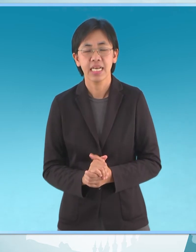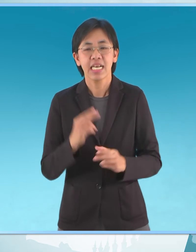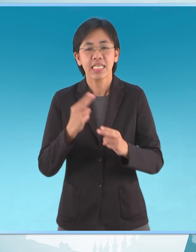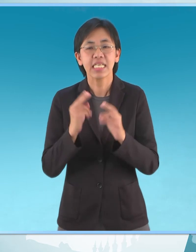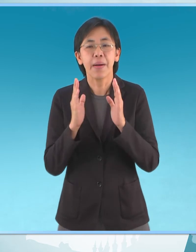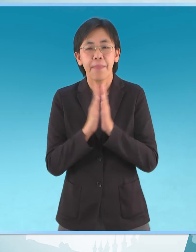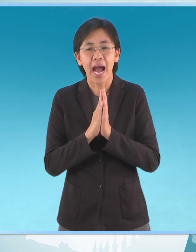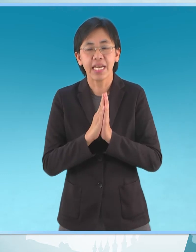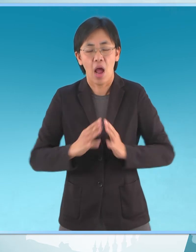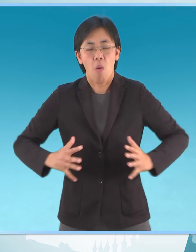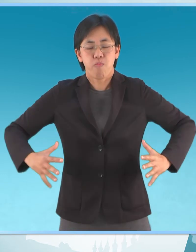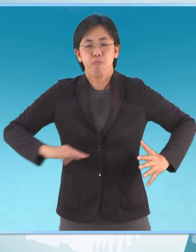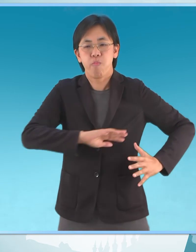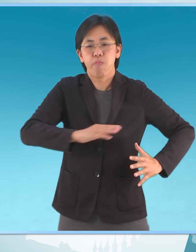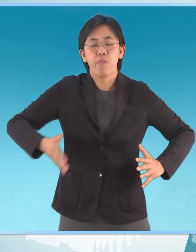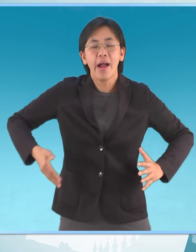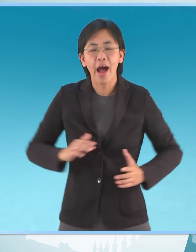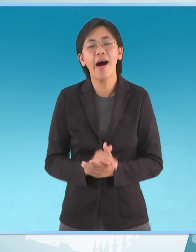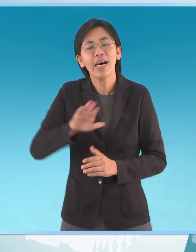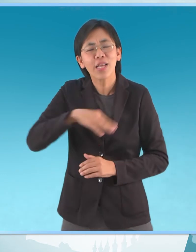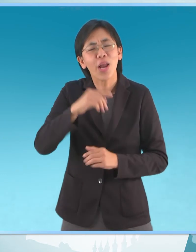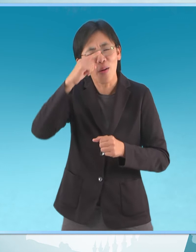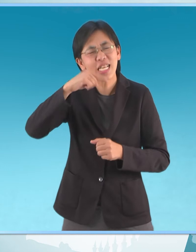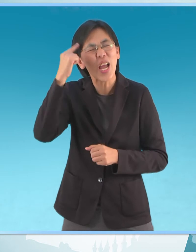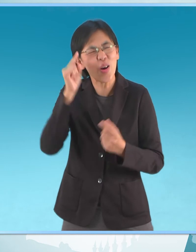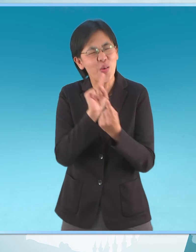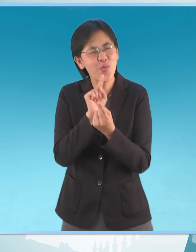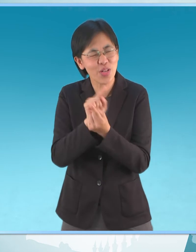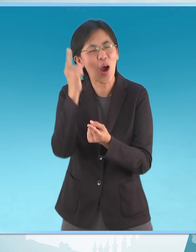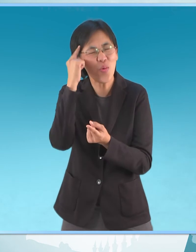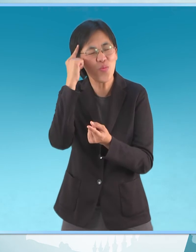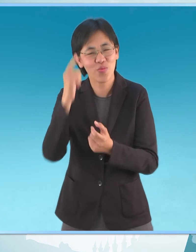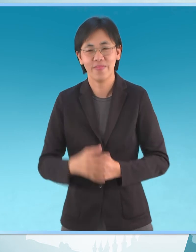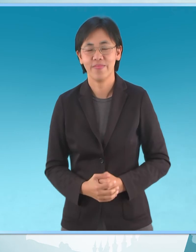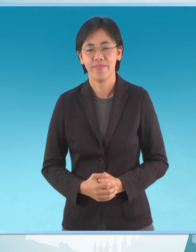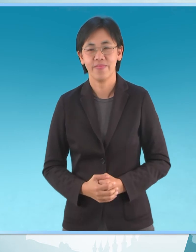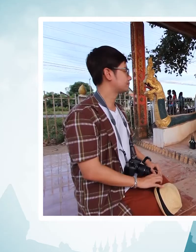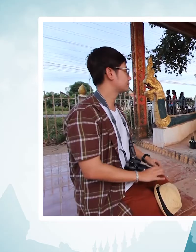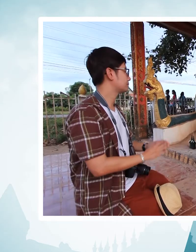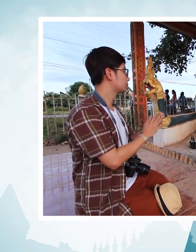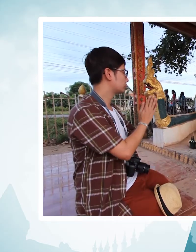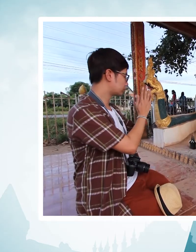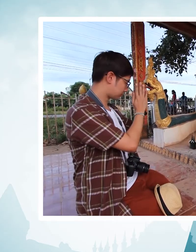าพระสังกัจจายเถระนะครับหรือว่าหลวงพ่อสังกัจจายที่เราคนไทยคุ้นเคยกันดีนั่นเองครับ